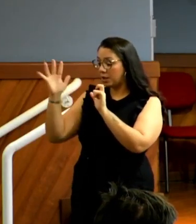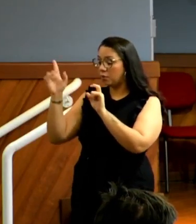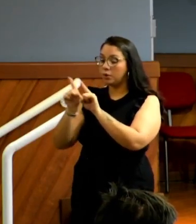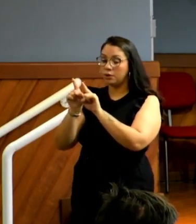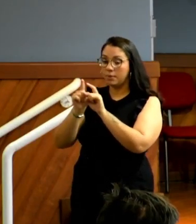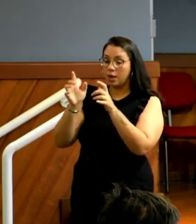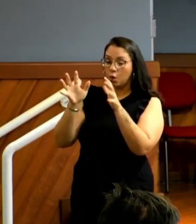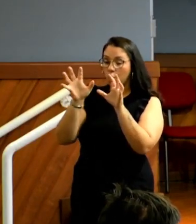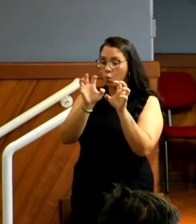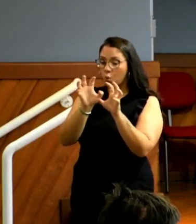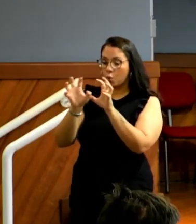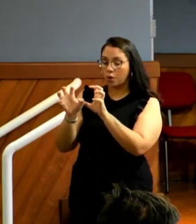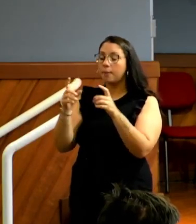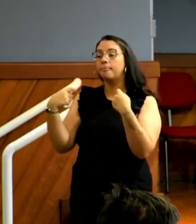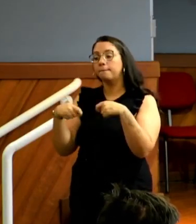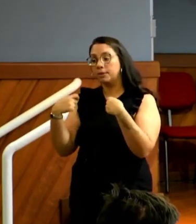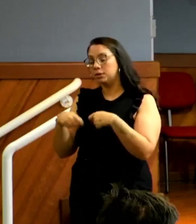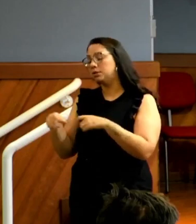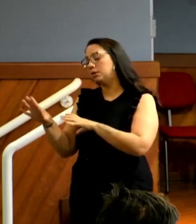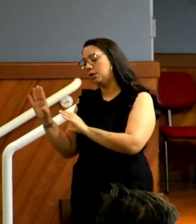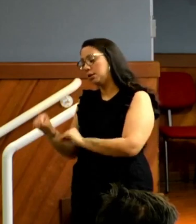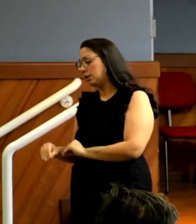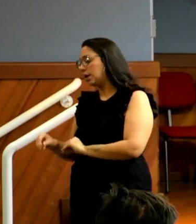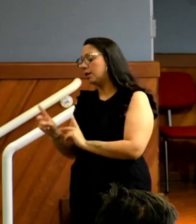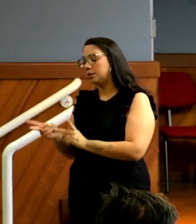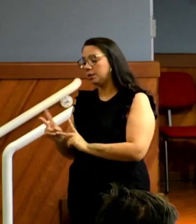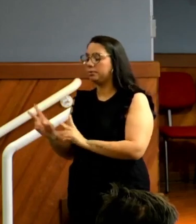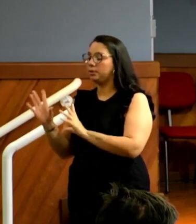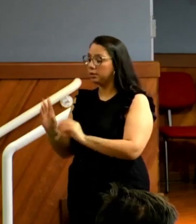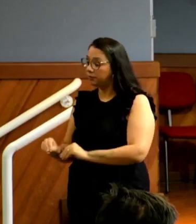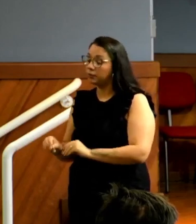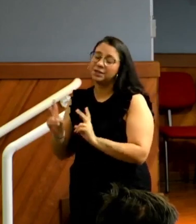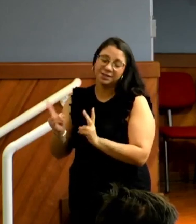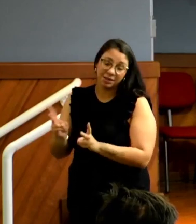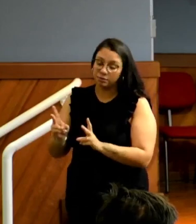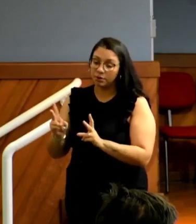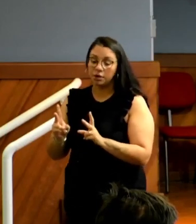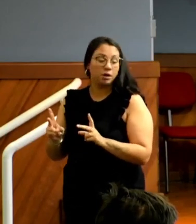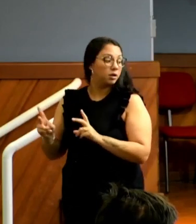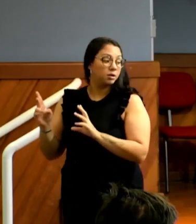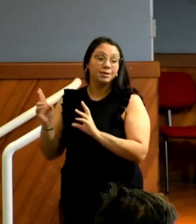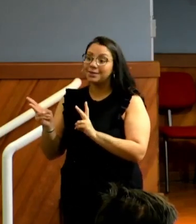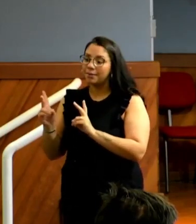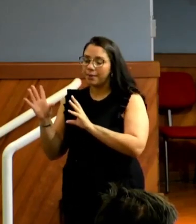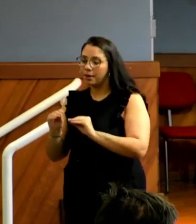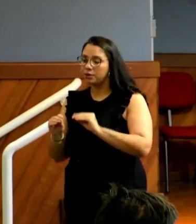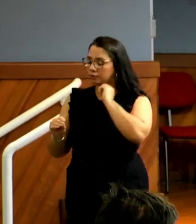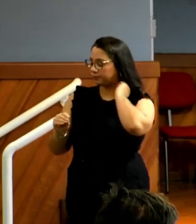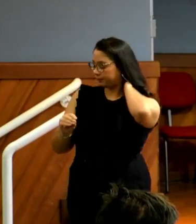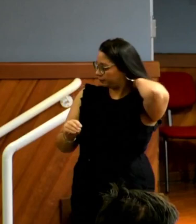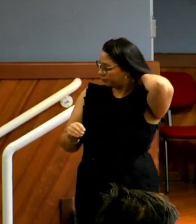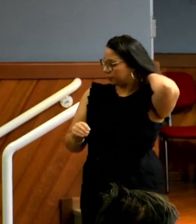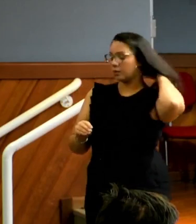tudo. Então, é o que tem que fazer? Ir lá e desligar todas as vezes, e ele força todas as vezes. Você mexeu, ele puxa, mexeu, puxa. Agora, sim,